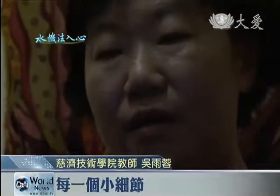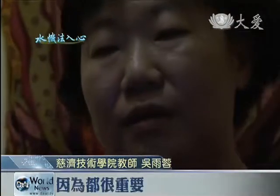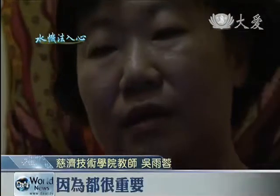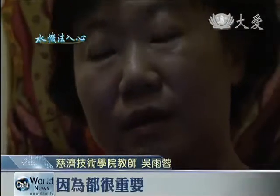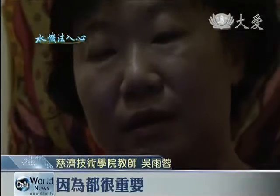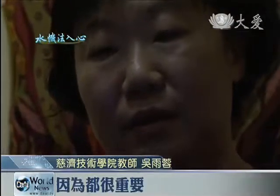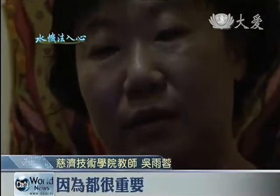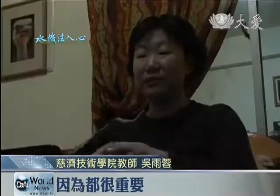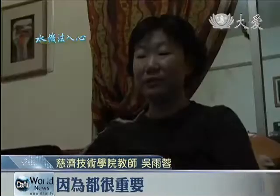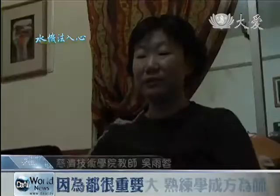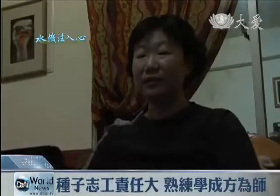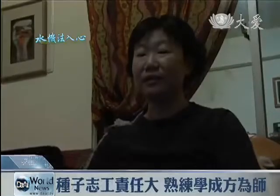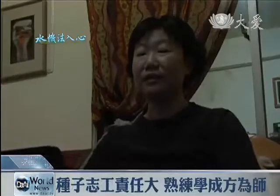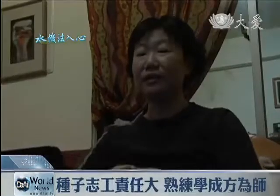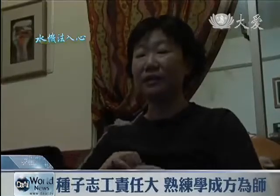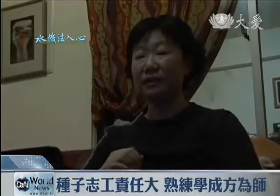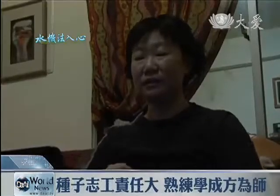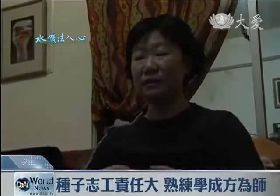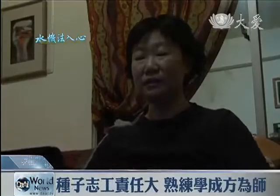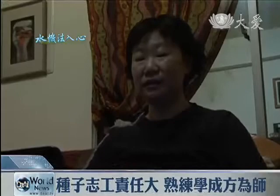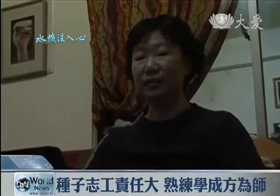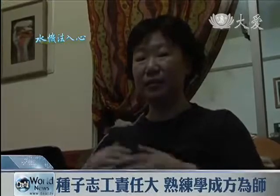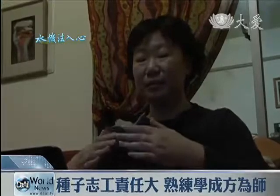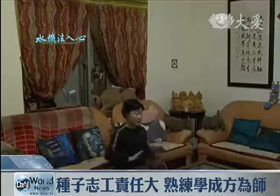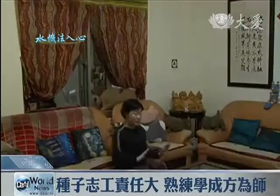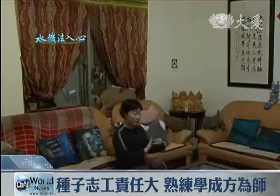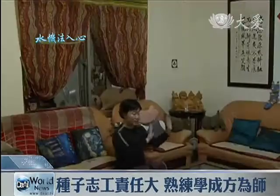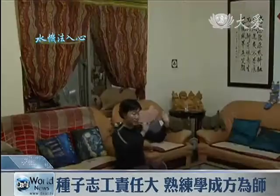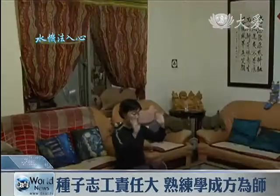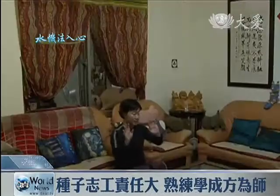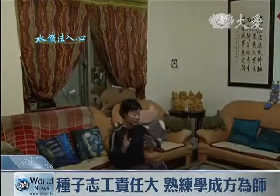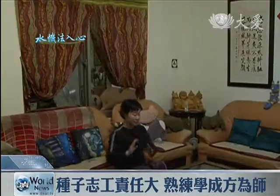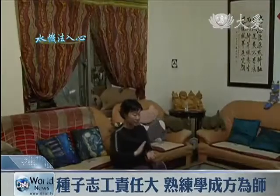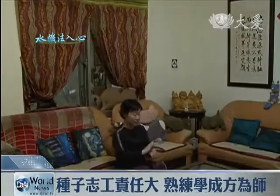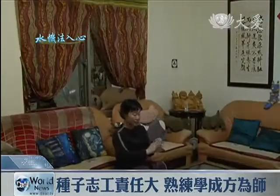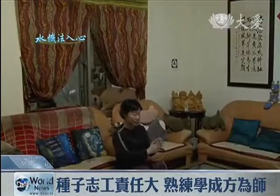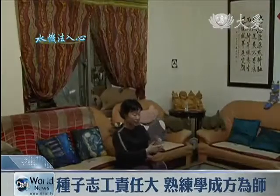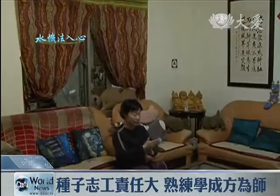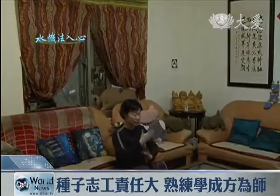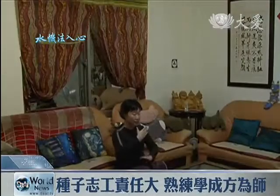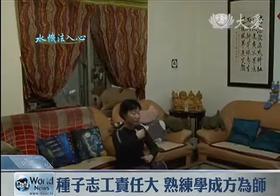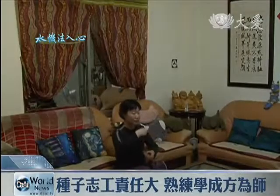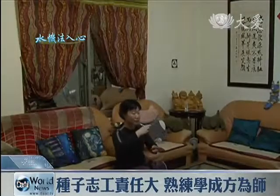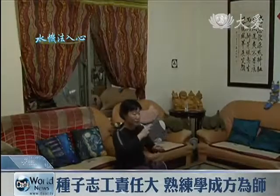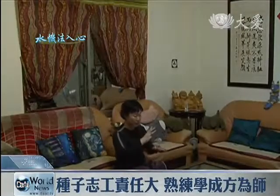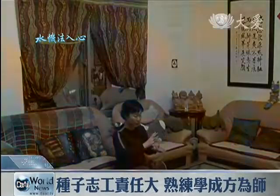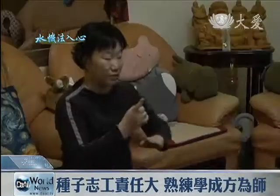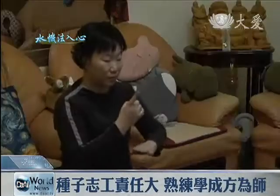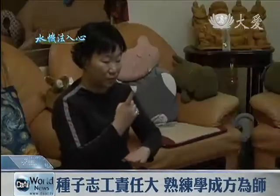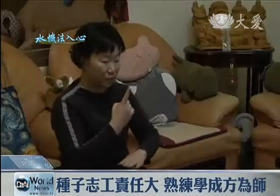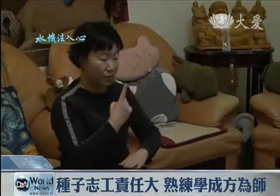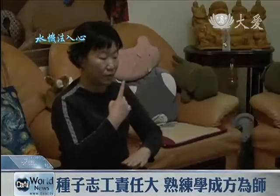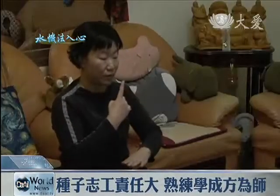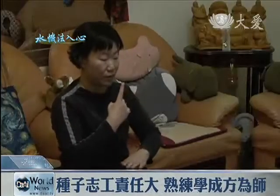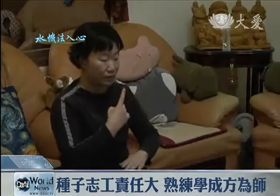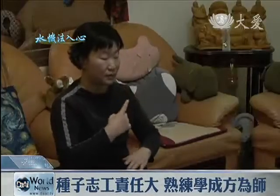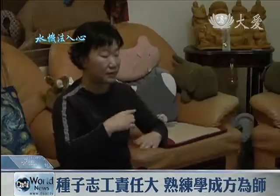要。 如果自己都不知道该往哪里走，怎么去告诉别人，吴宇荣不会言心里的惶